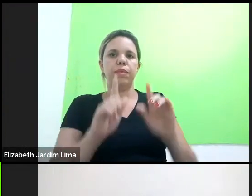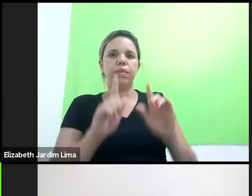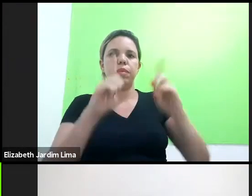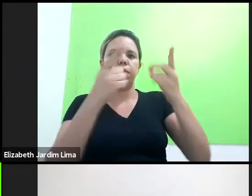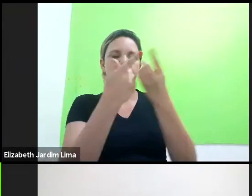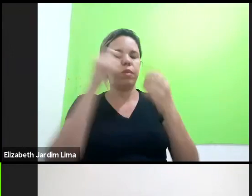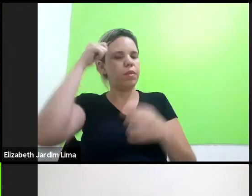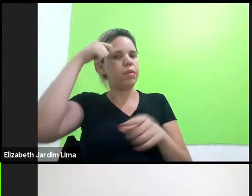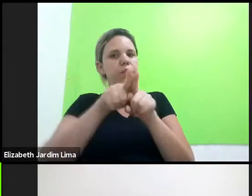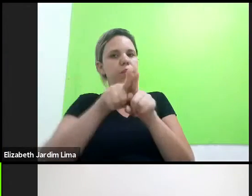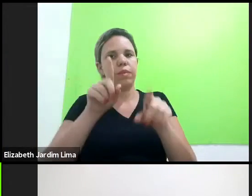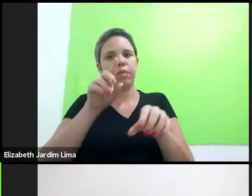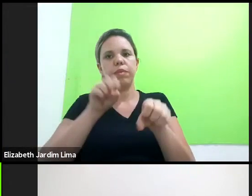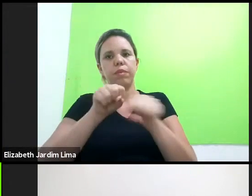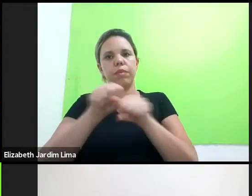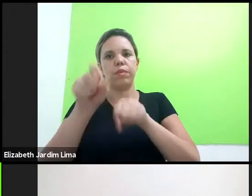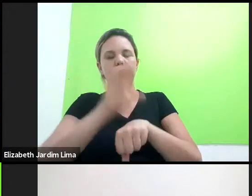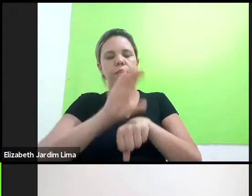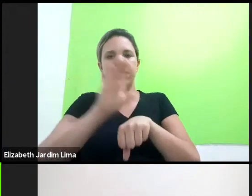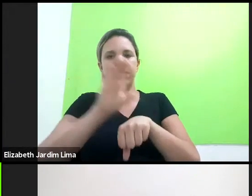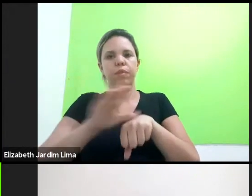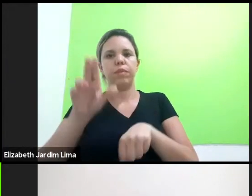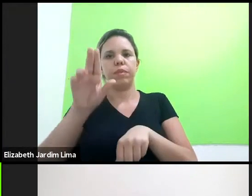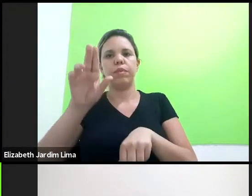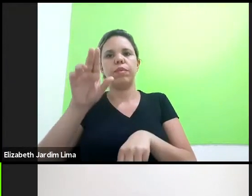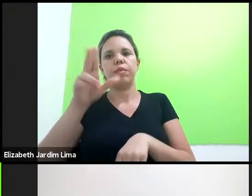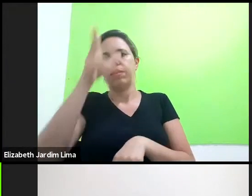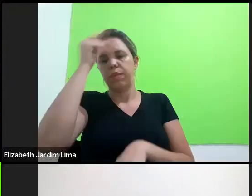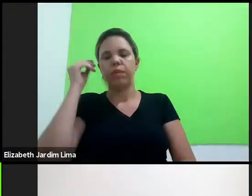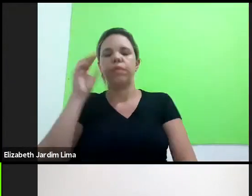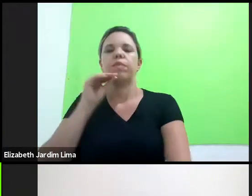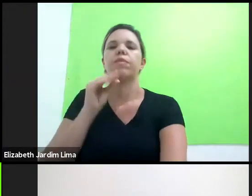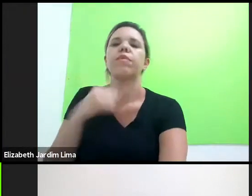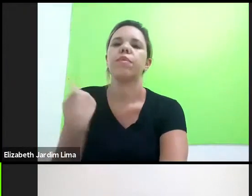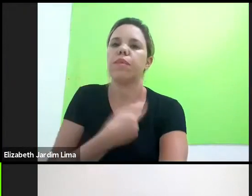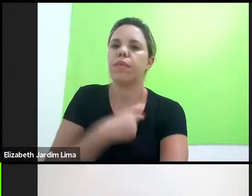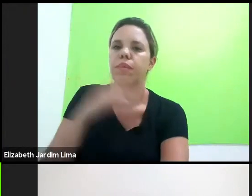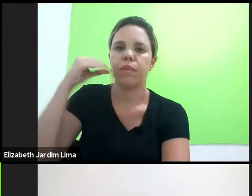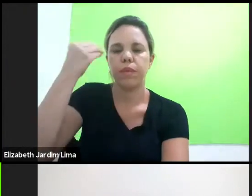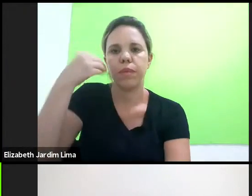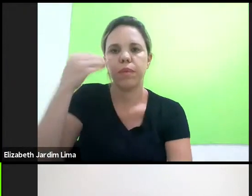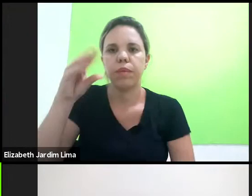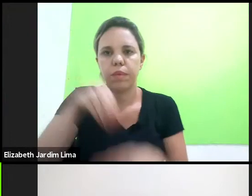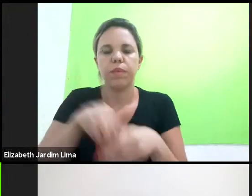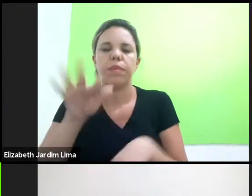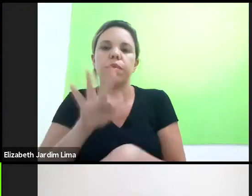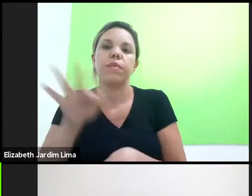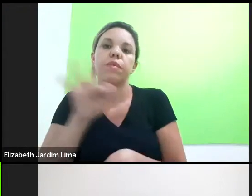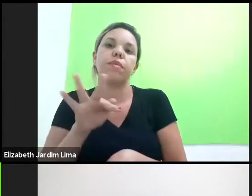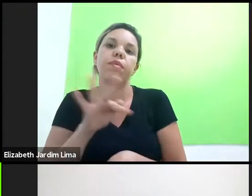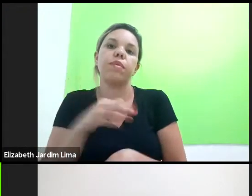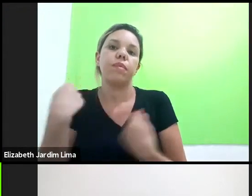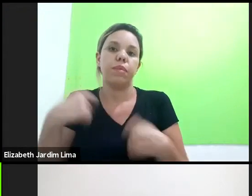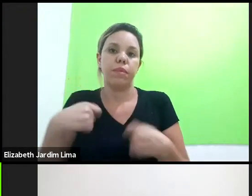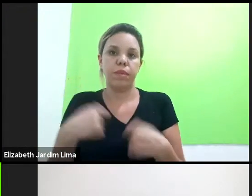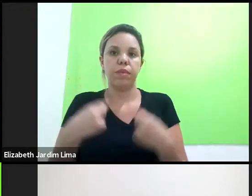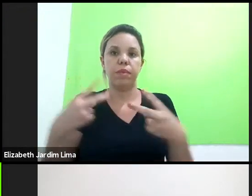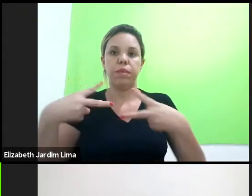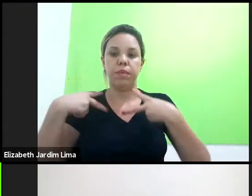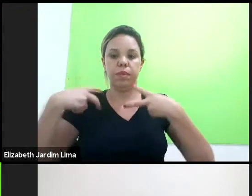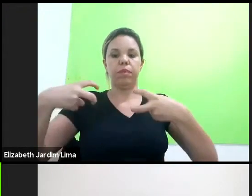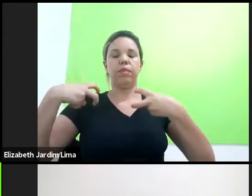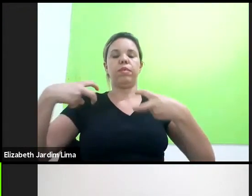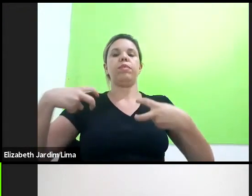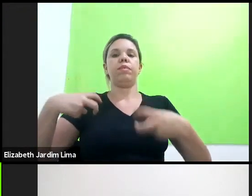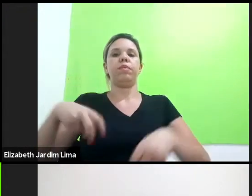para professores e servidores da universidade, para que eles entendessem que a gente estava dentro da universidade e que a gente precisava ser visto, porque até o 5º